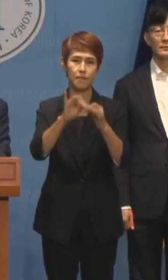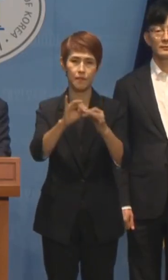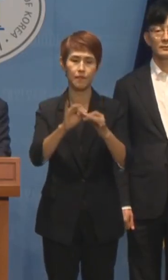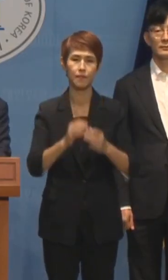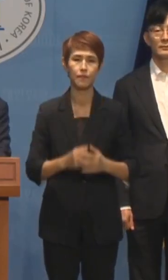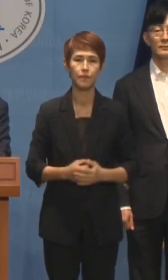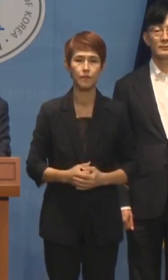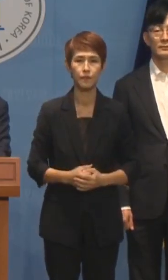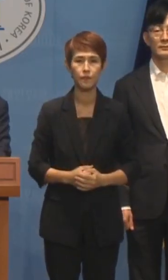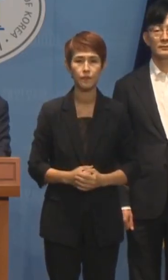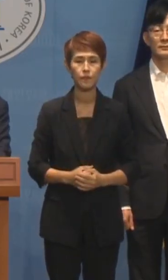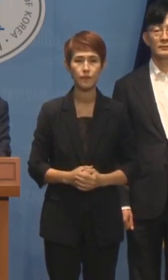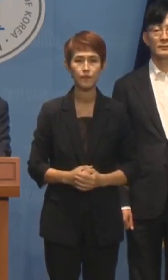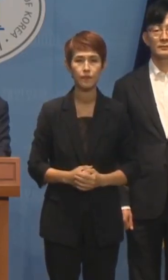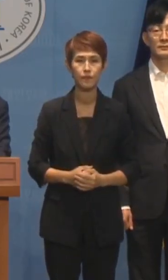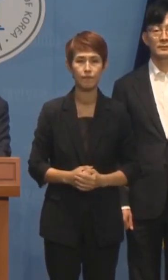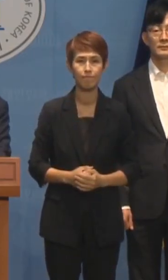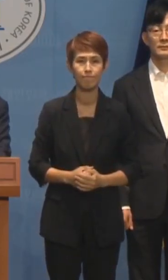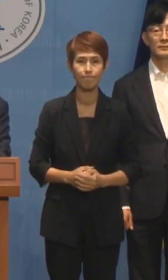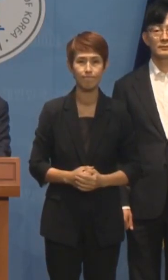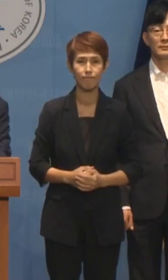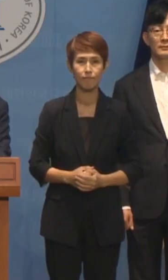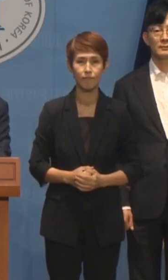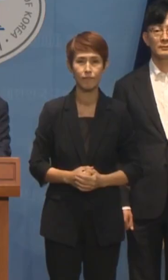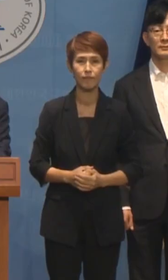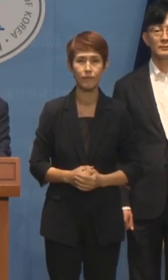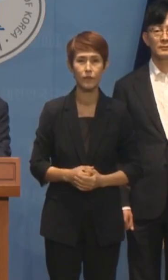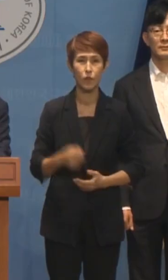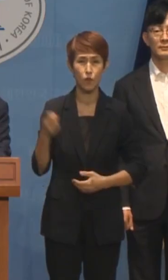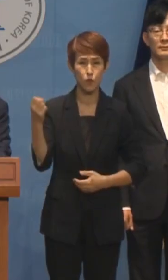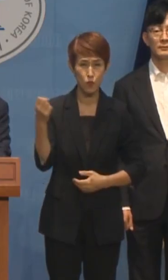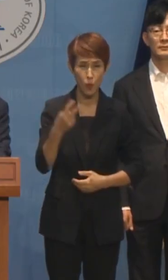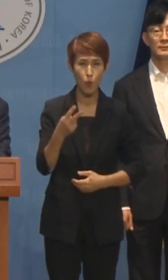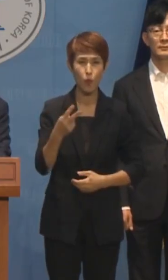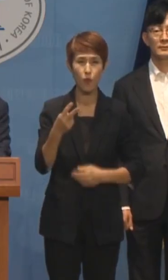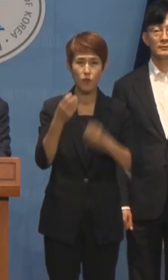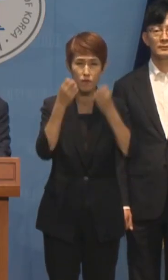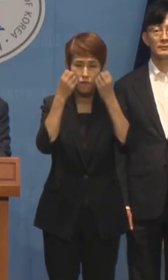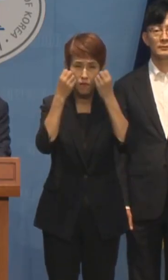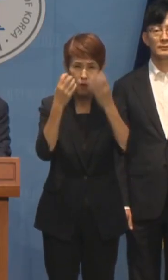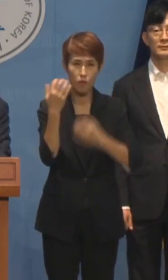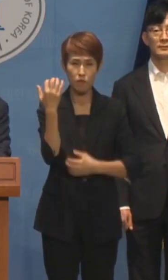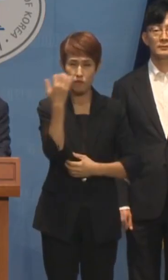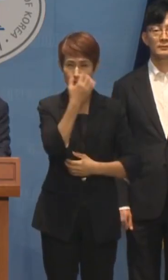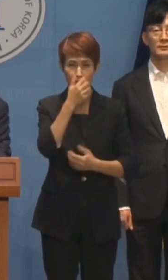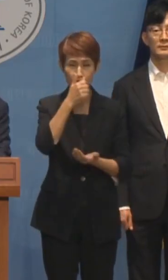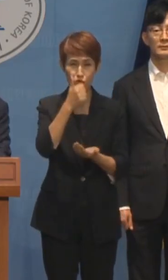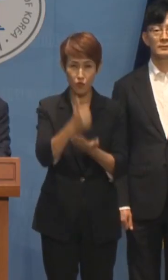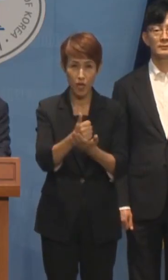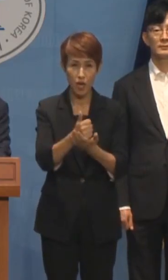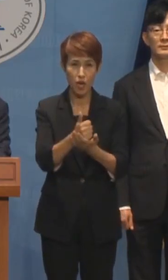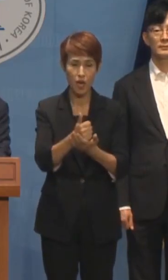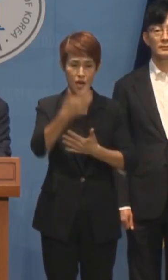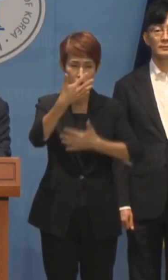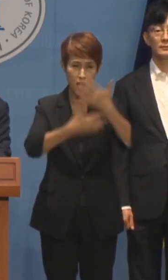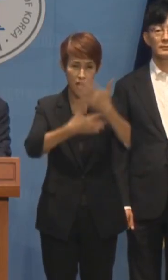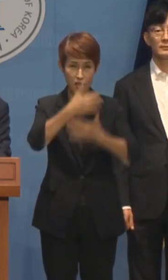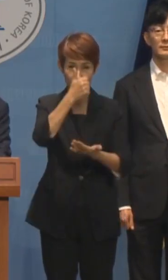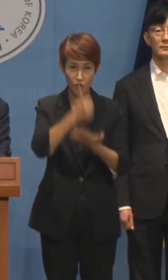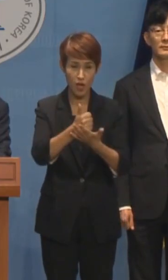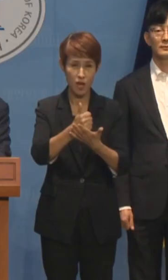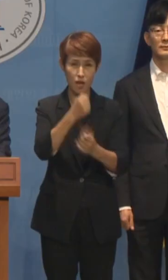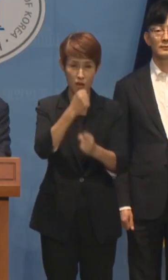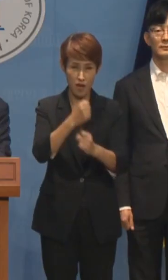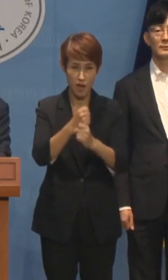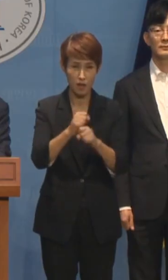모았습니다. 아울러 미래에 또다시 새로운 유형의 디지털 성범죄가 만들어지고